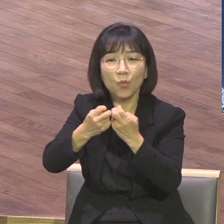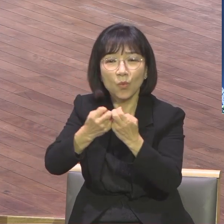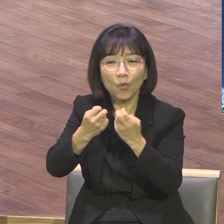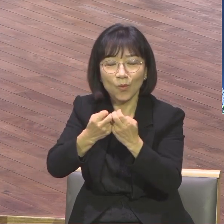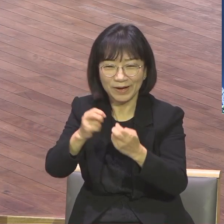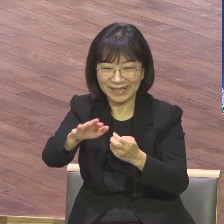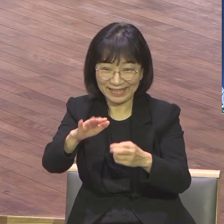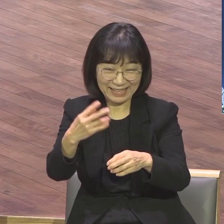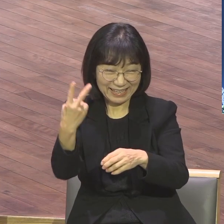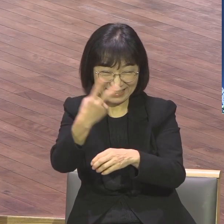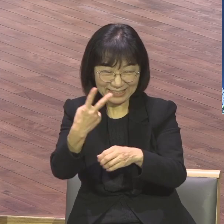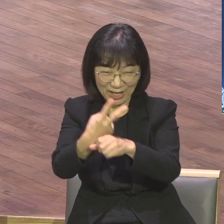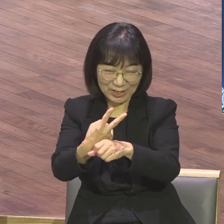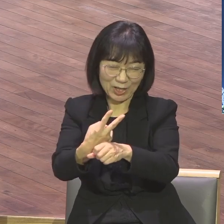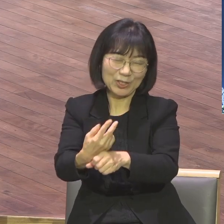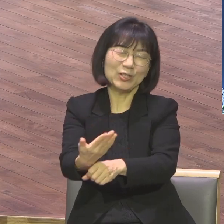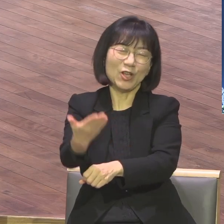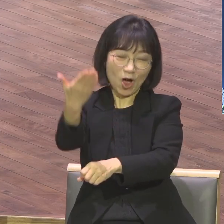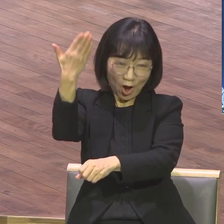여러분 2000년 전